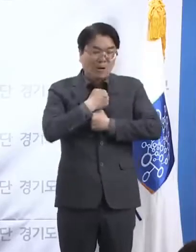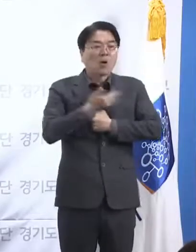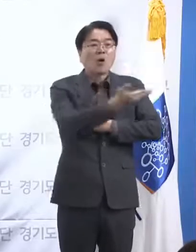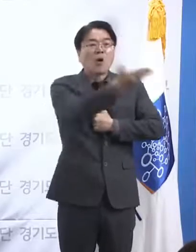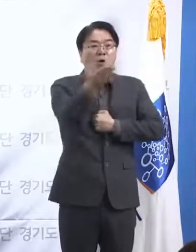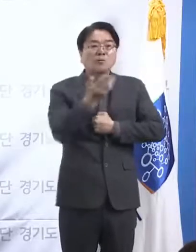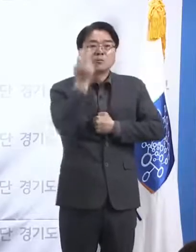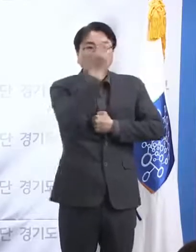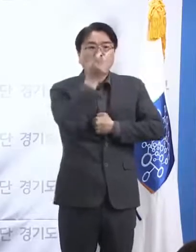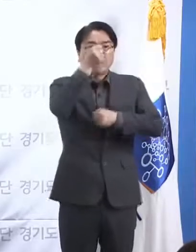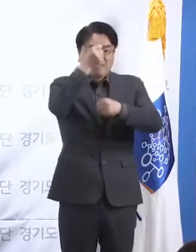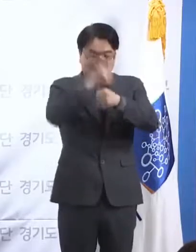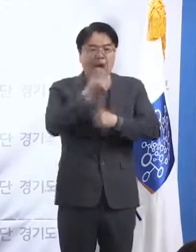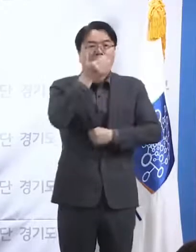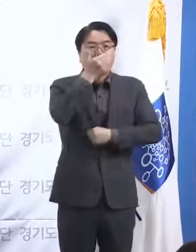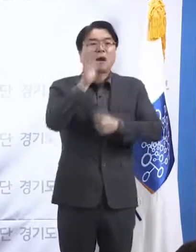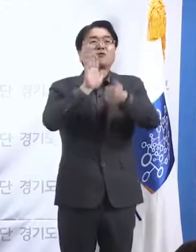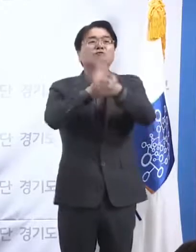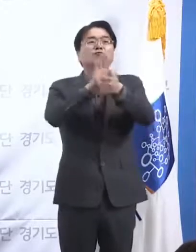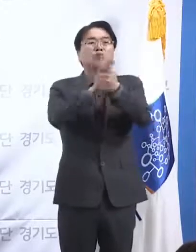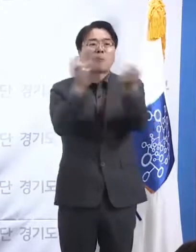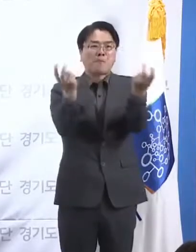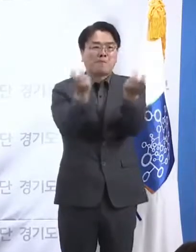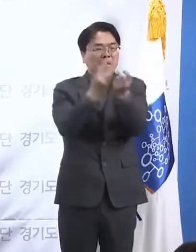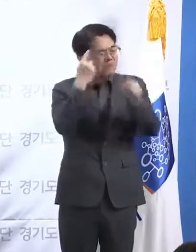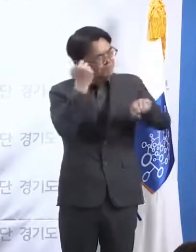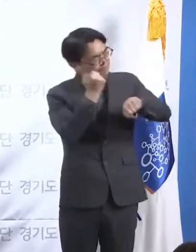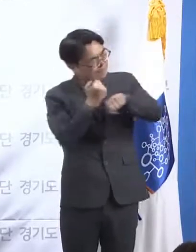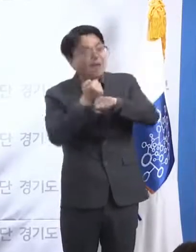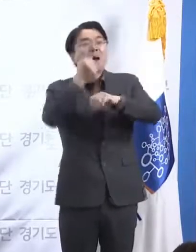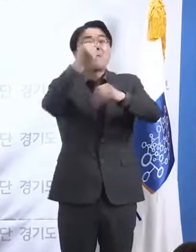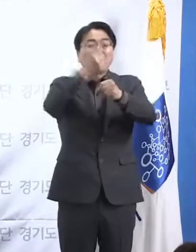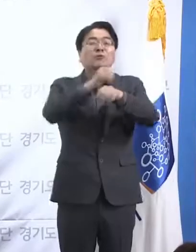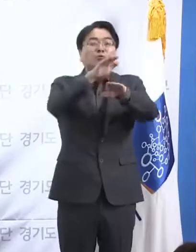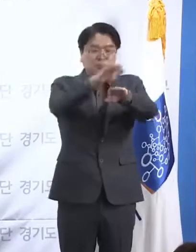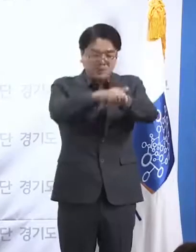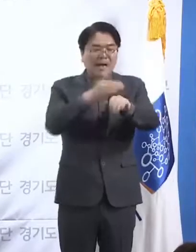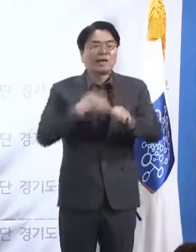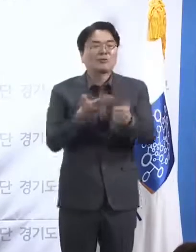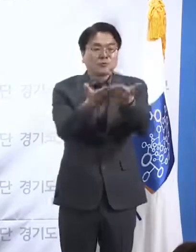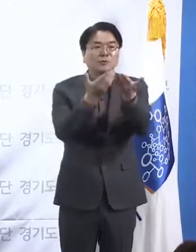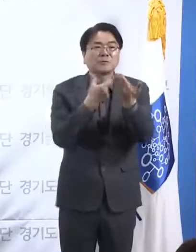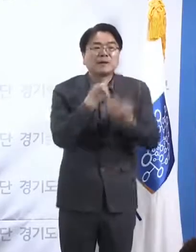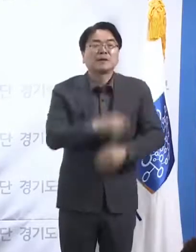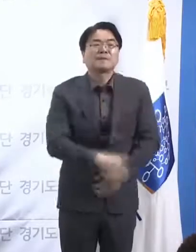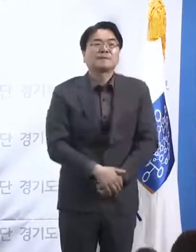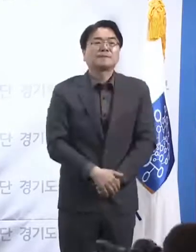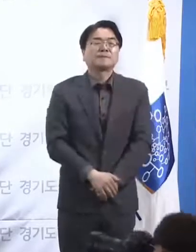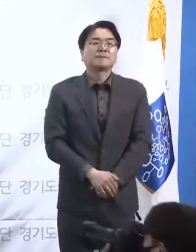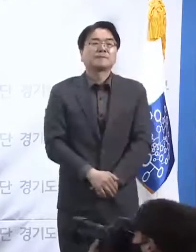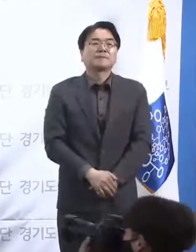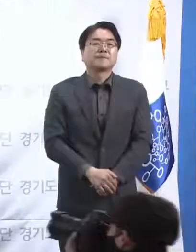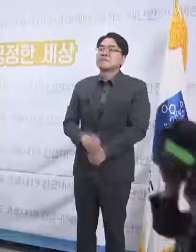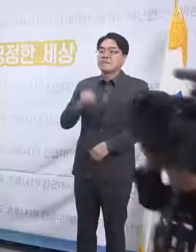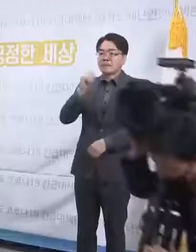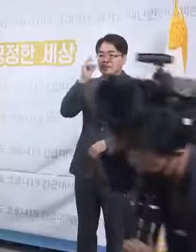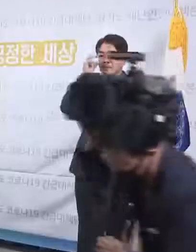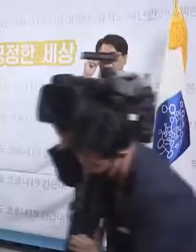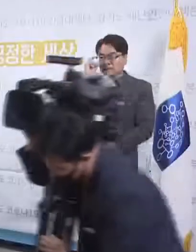채 검사할 수 있도록 이런 새로운 대책을 마련했다는 점을 말씀드립니다. 네, 다음